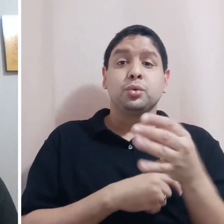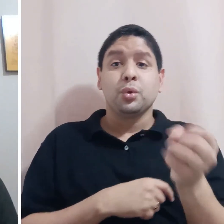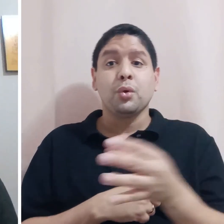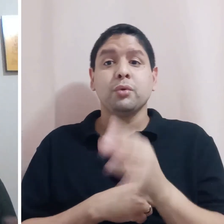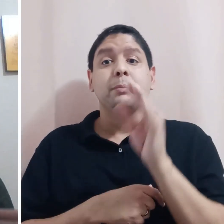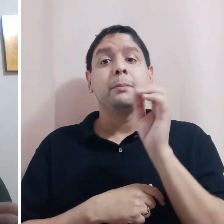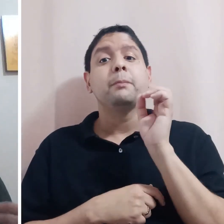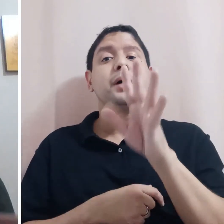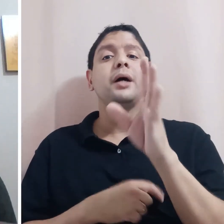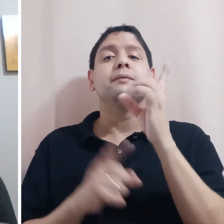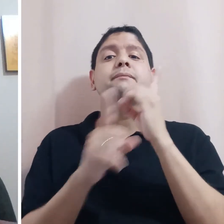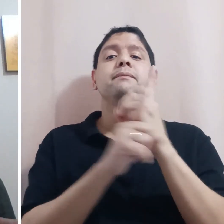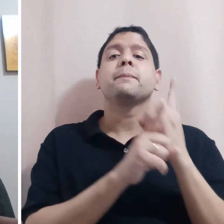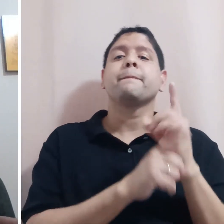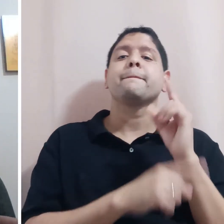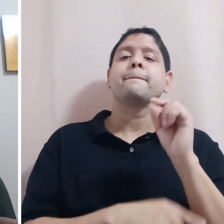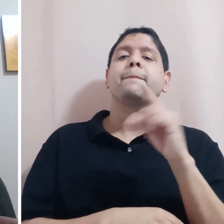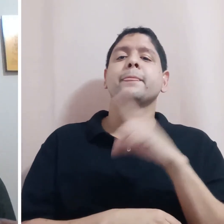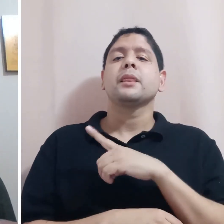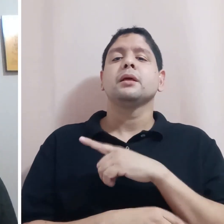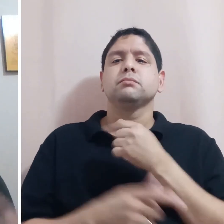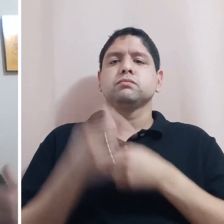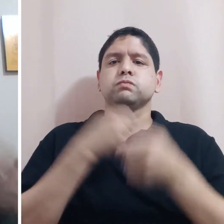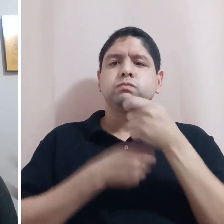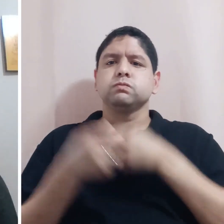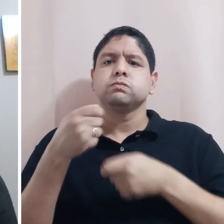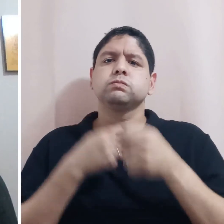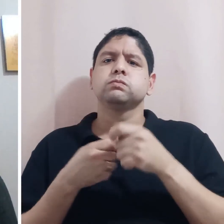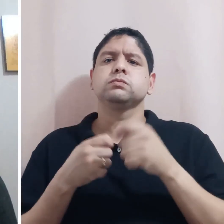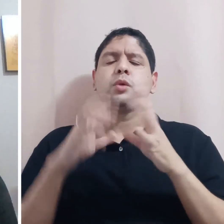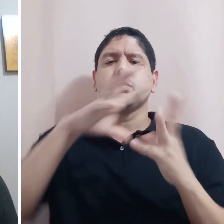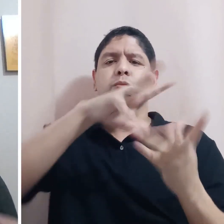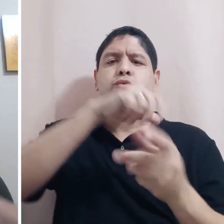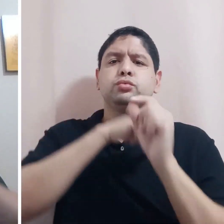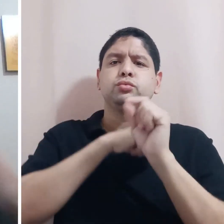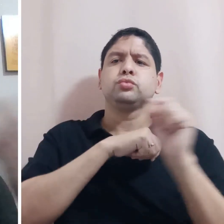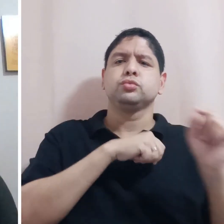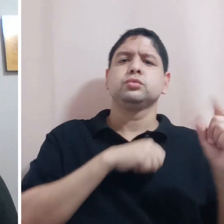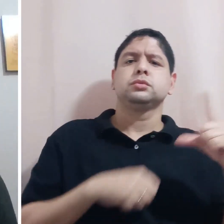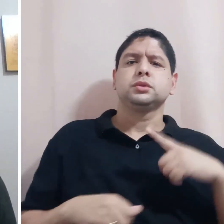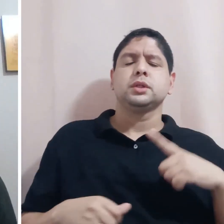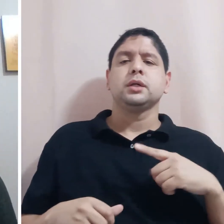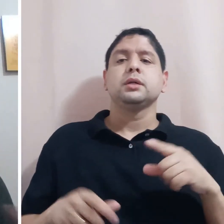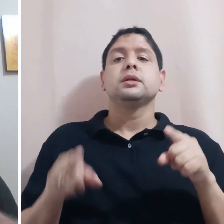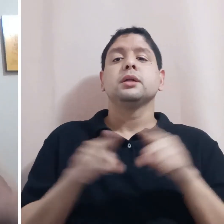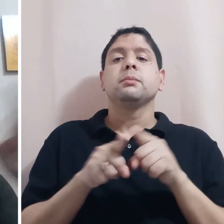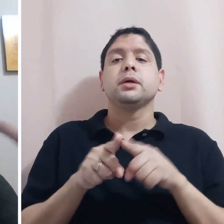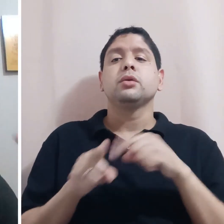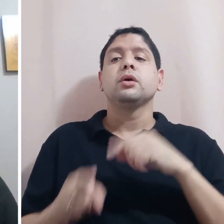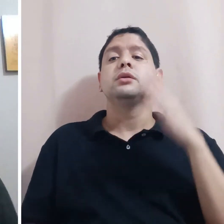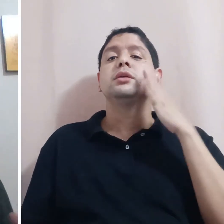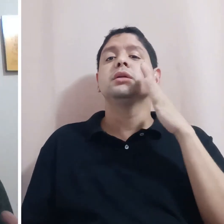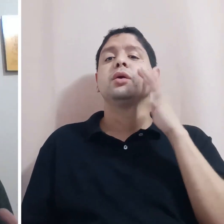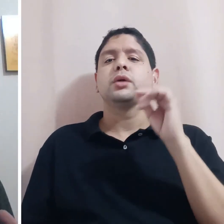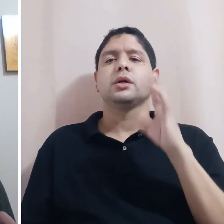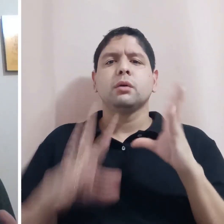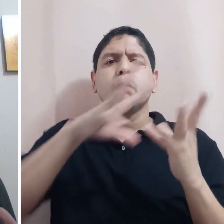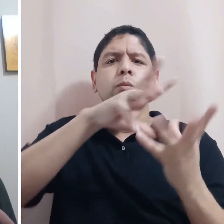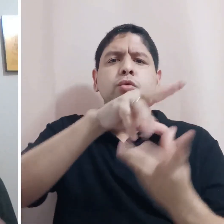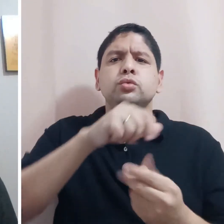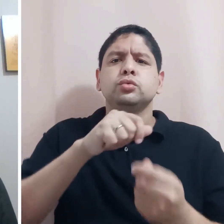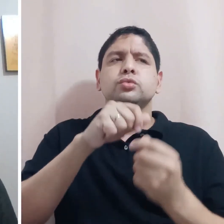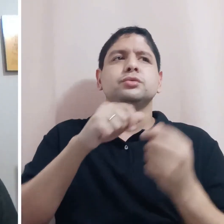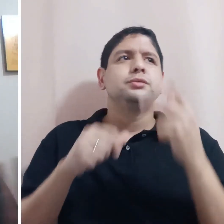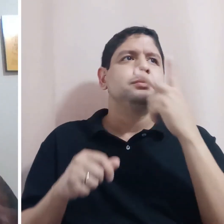novas terras, conheceram novos lugares, né? Mas, né, isso aumentou o comércio deles pelo mundo todo e tal.